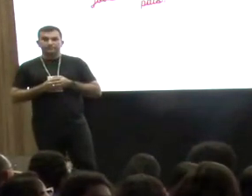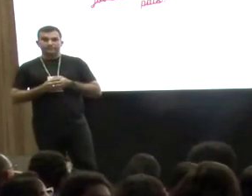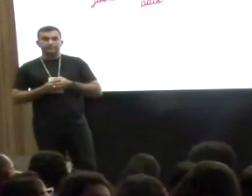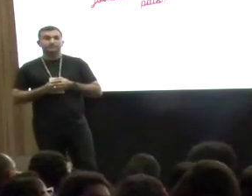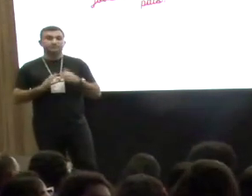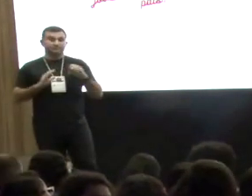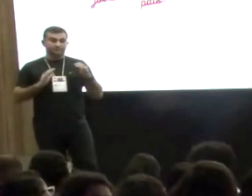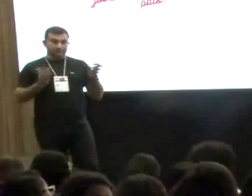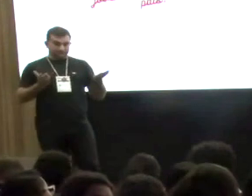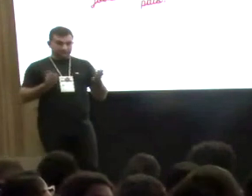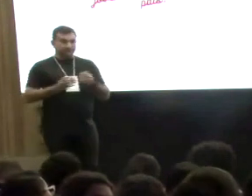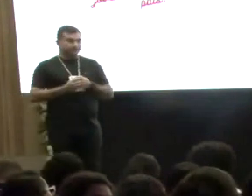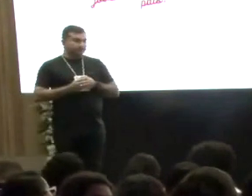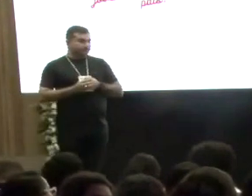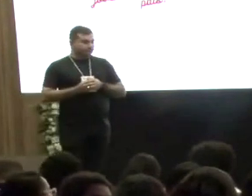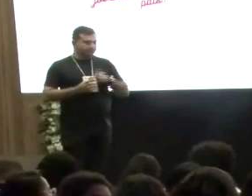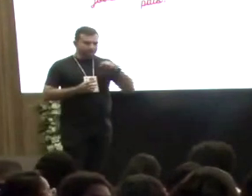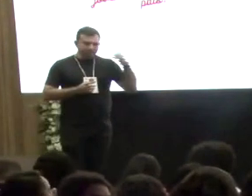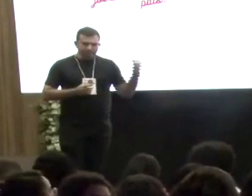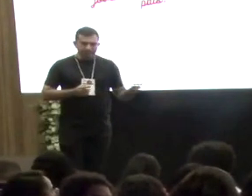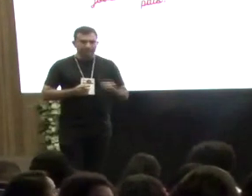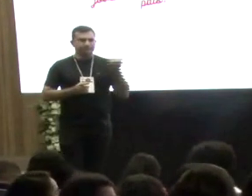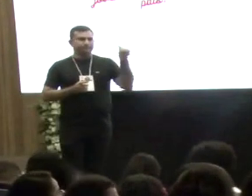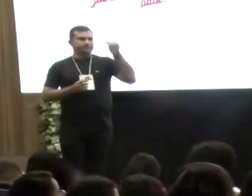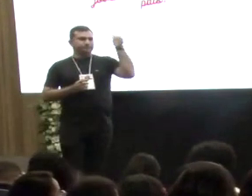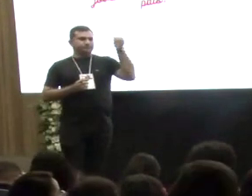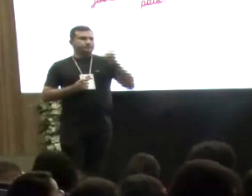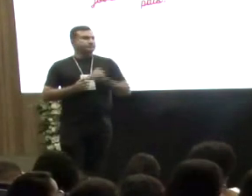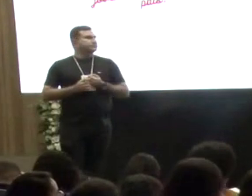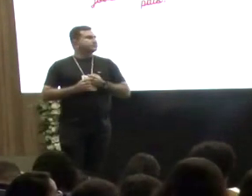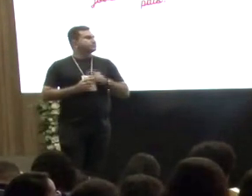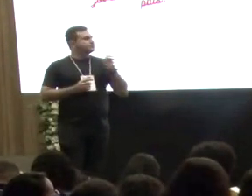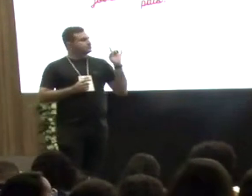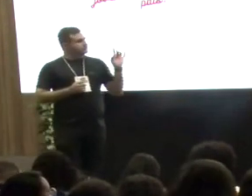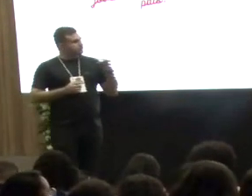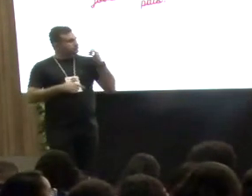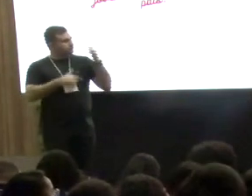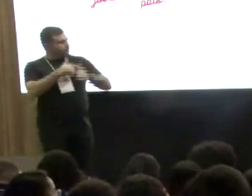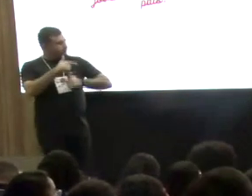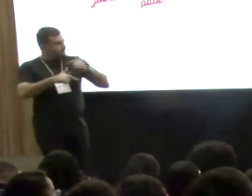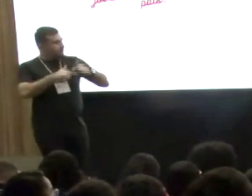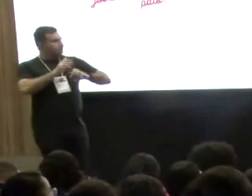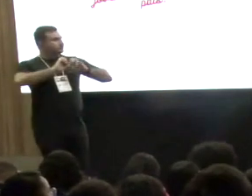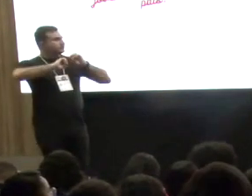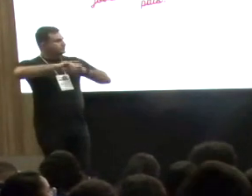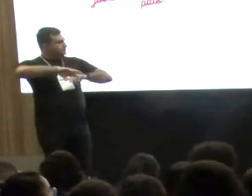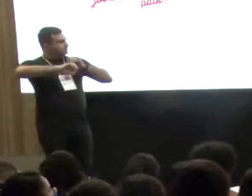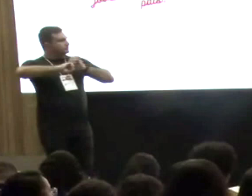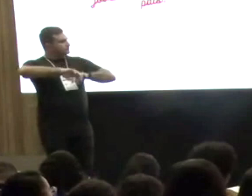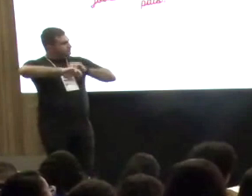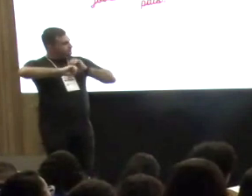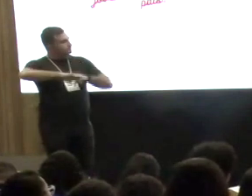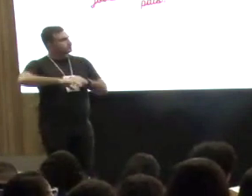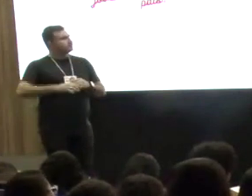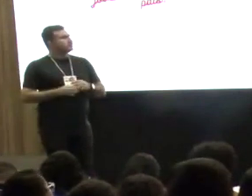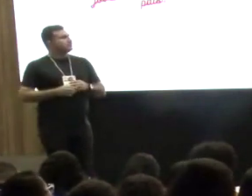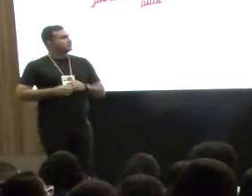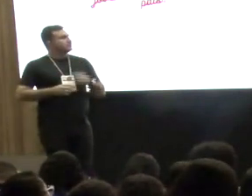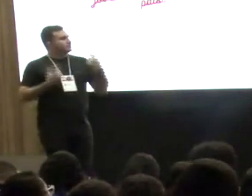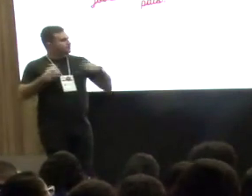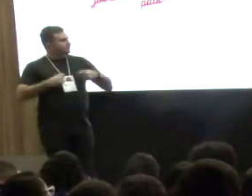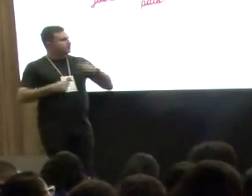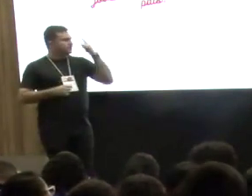Então, é muito importante que quem trabalhe com educação faça